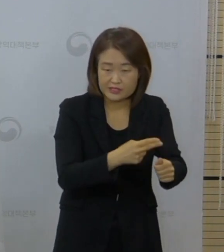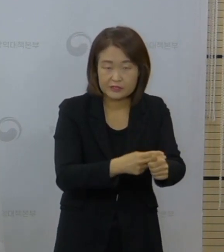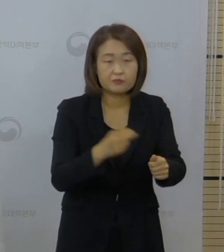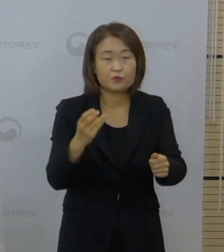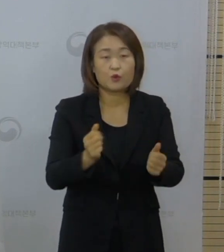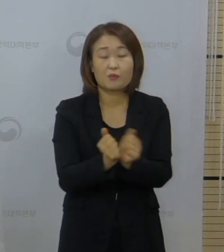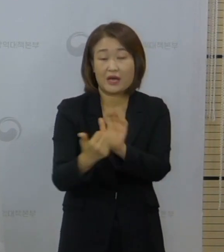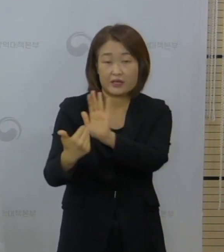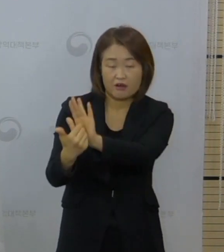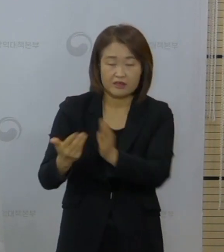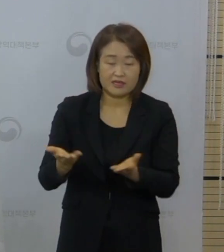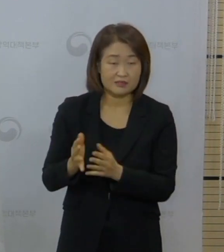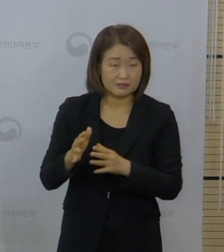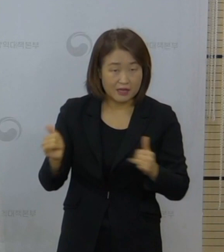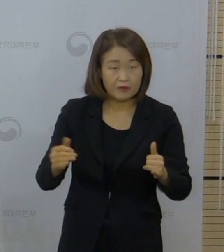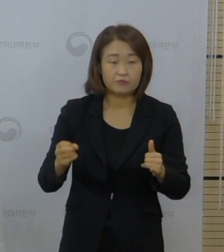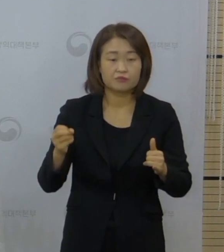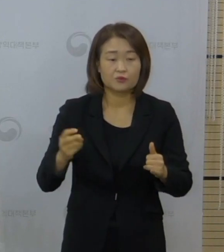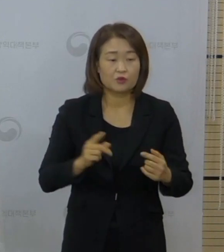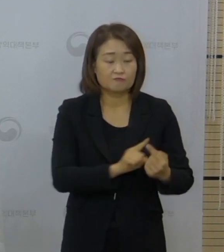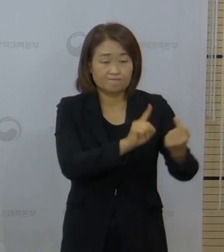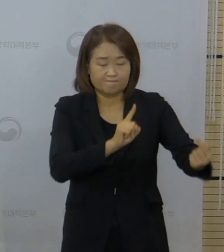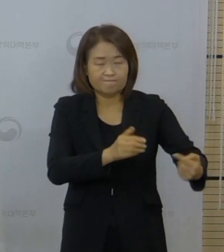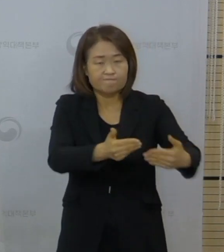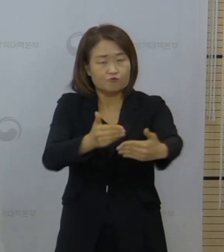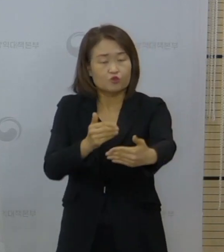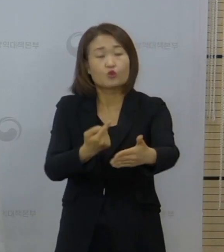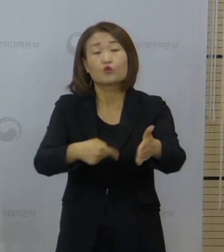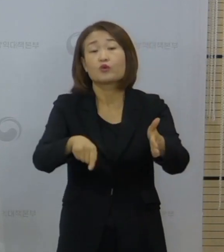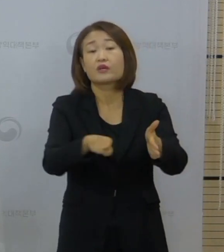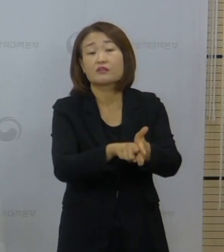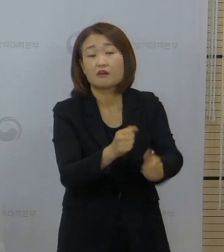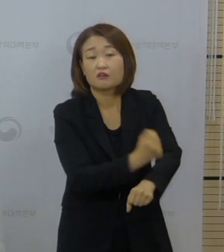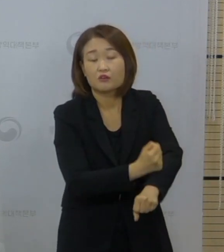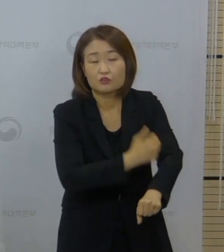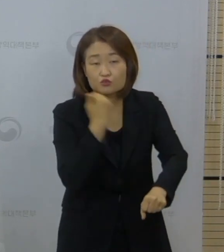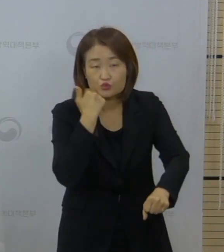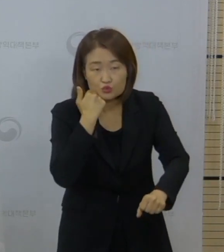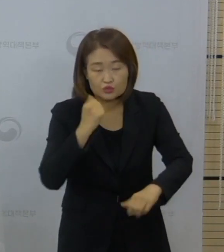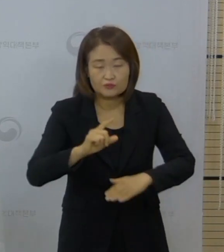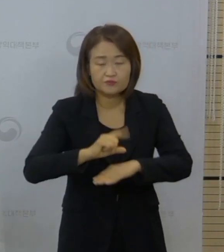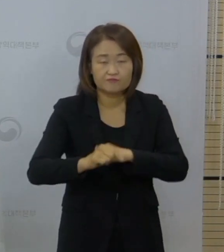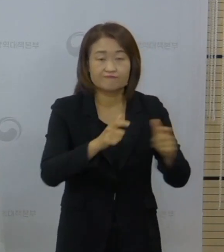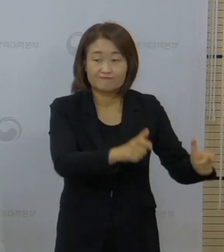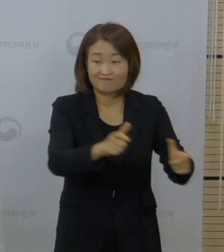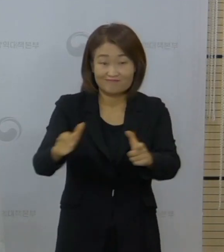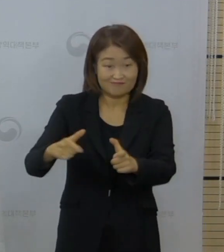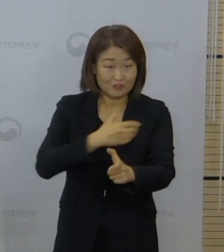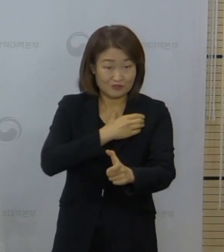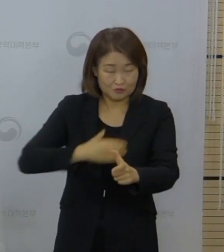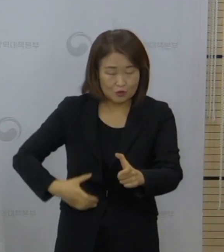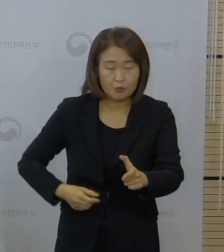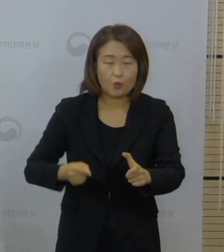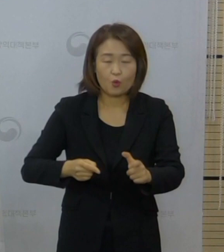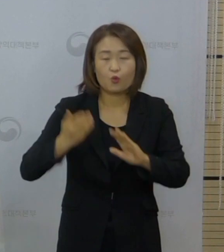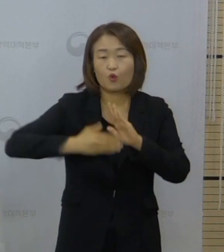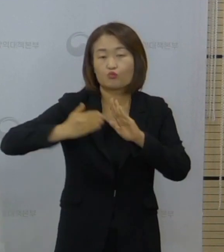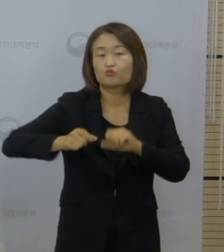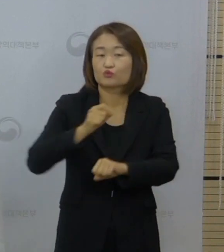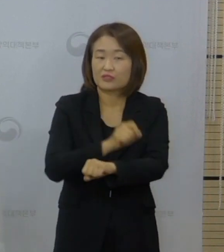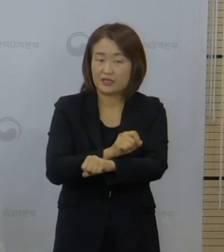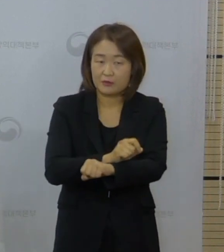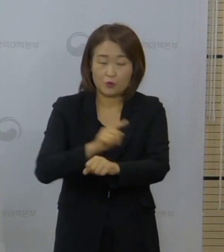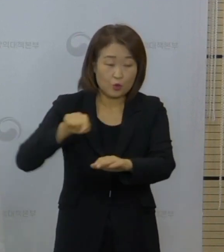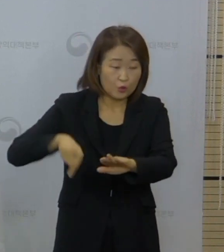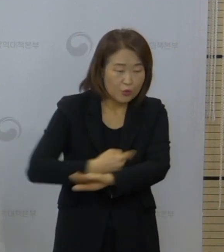그리고 지역의 사회적 거리두기 안착을 위해서 애써주시는 지자체 공무원들, 그 외에도 수많은